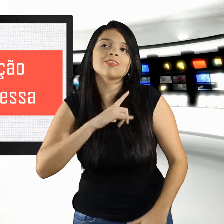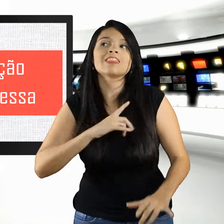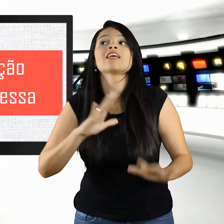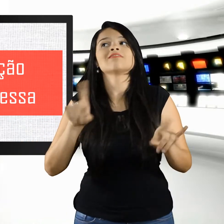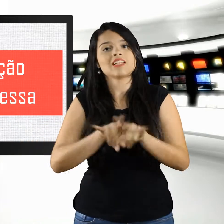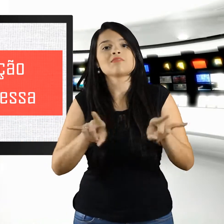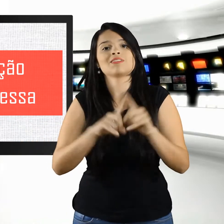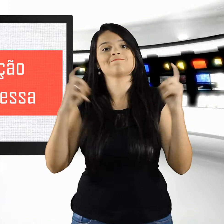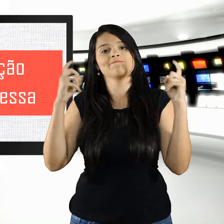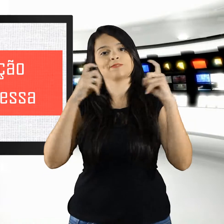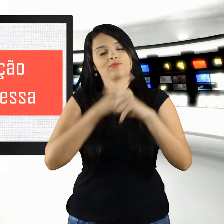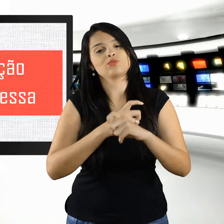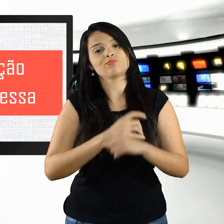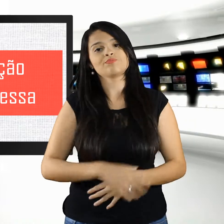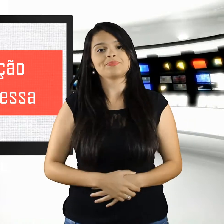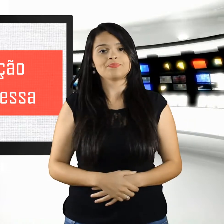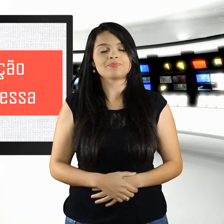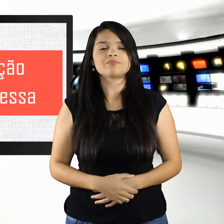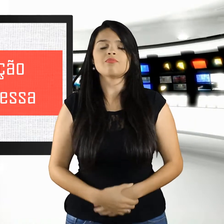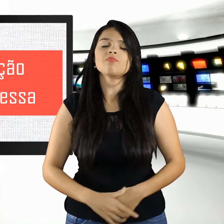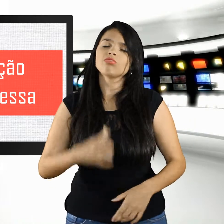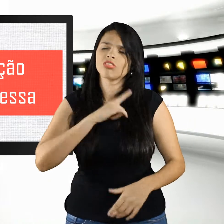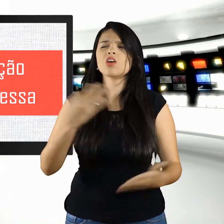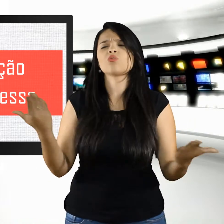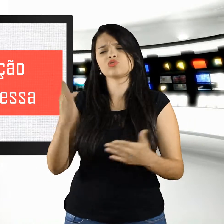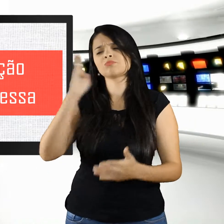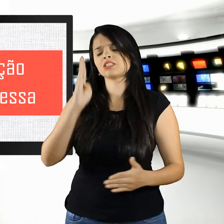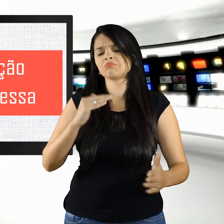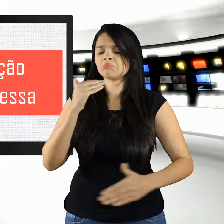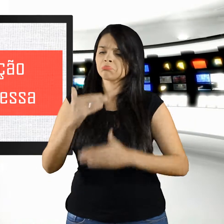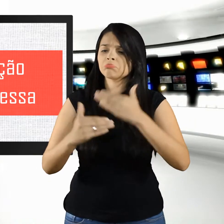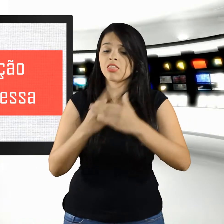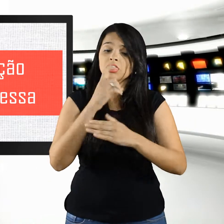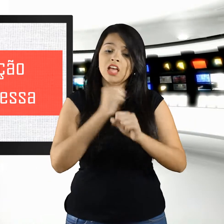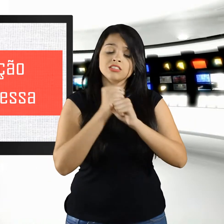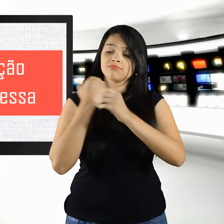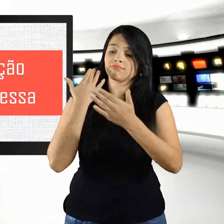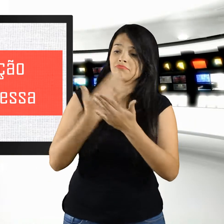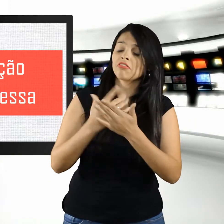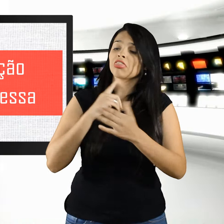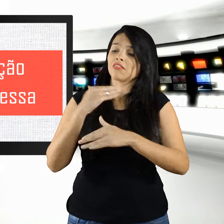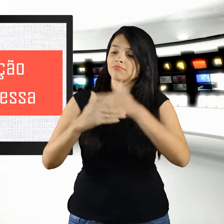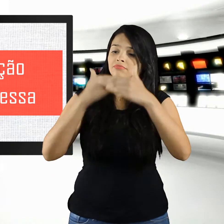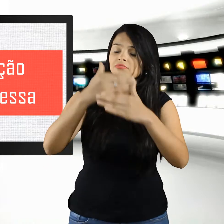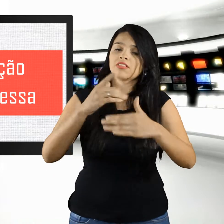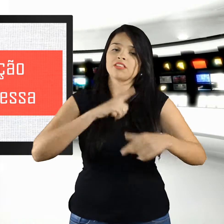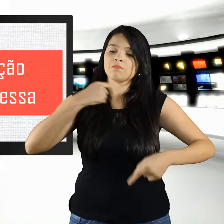desafios. Há avanços notáveis no Brasil na última década sobre o alcance das políticas públicas para as pessoas